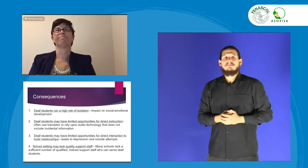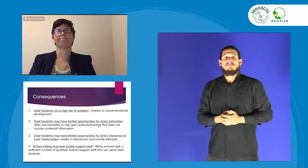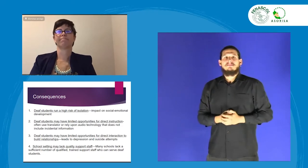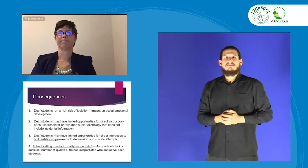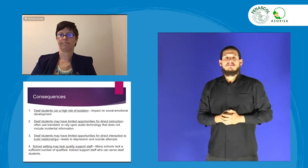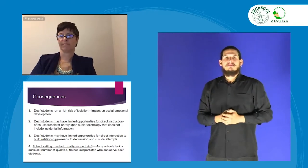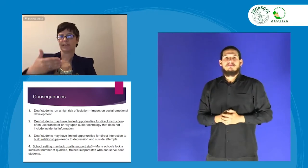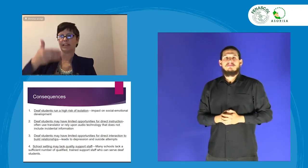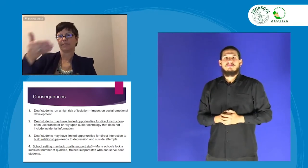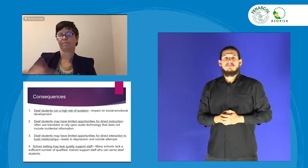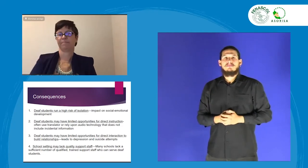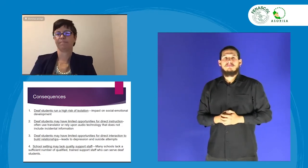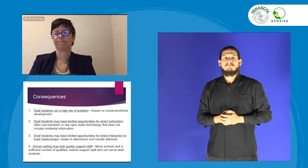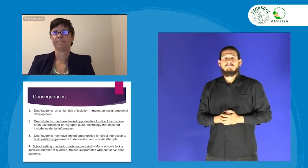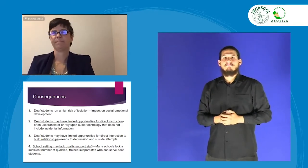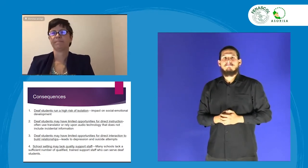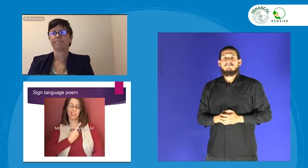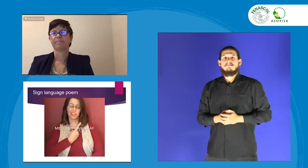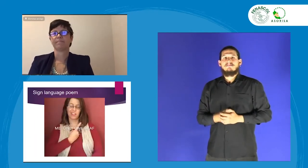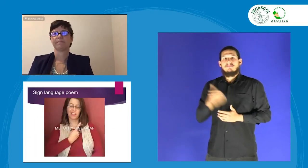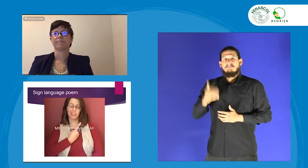bien. Siguiente.